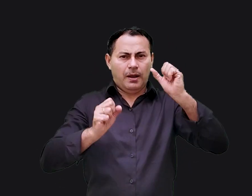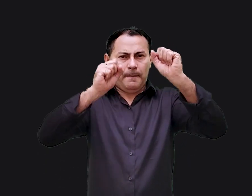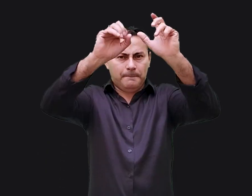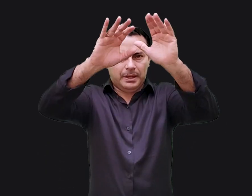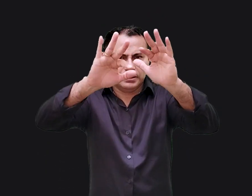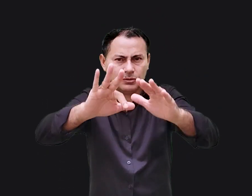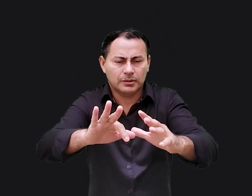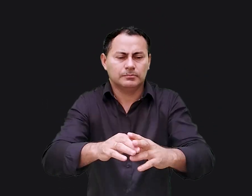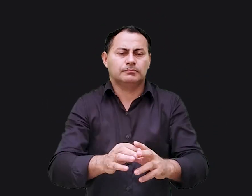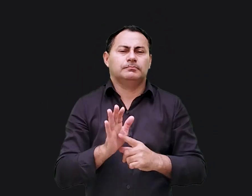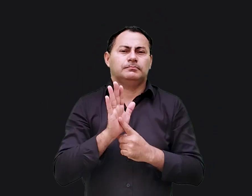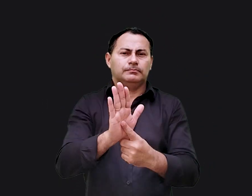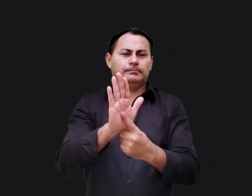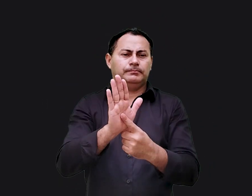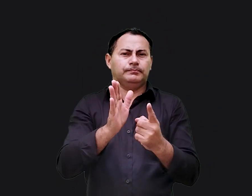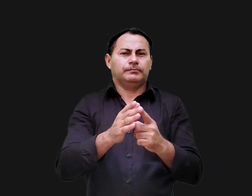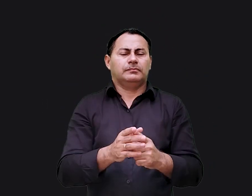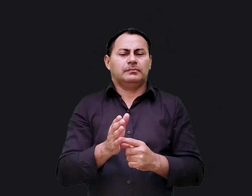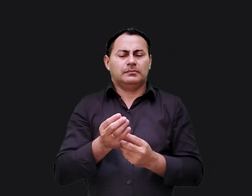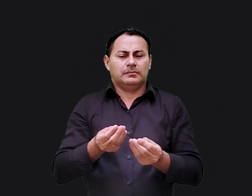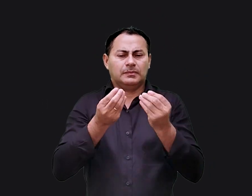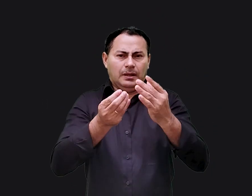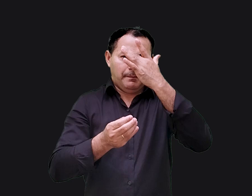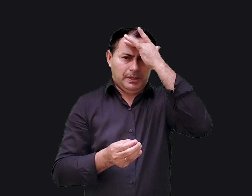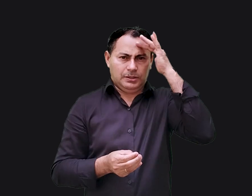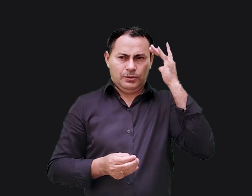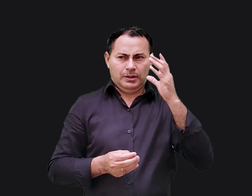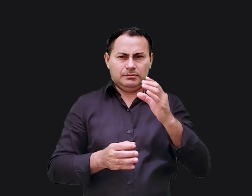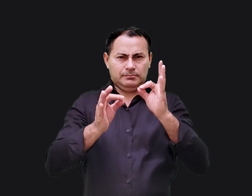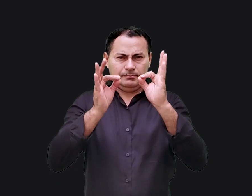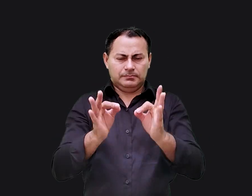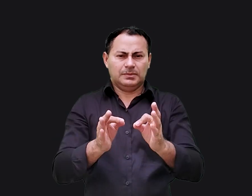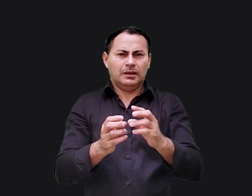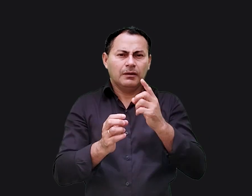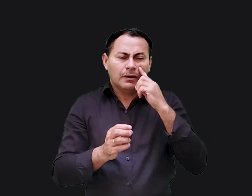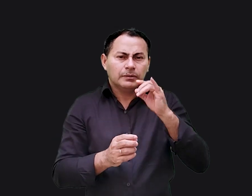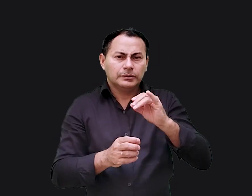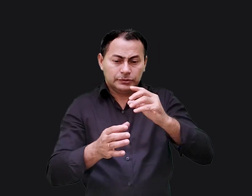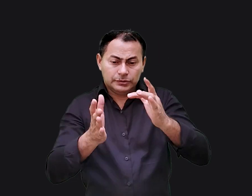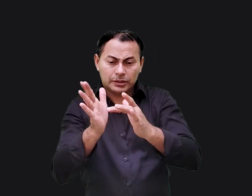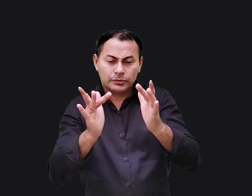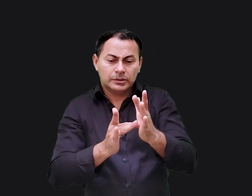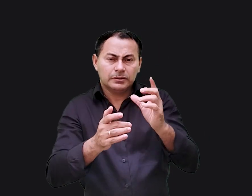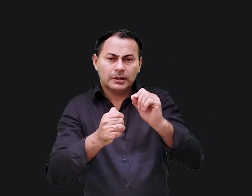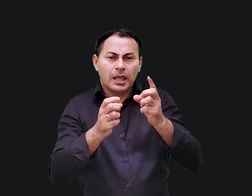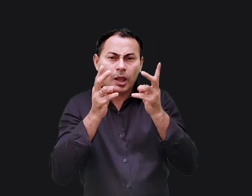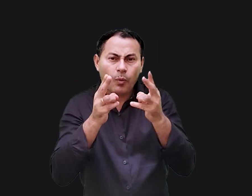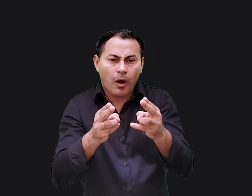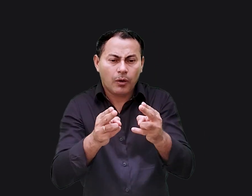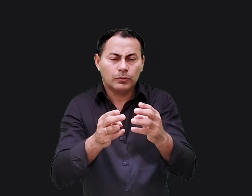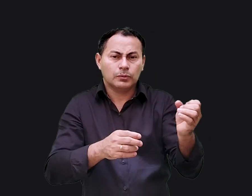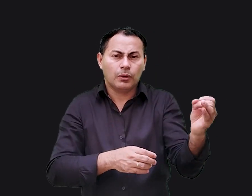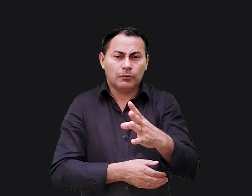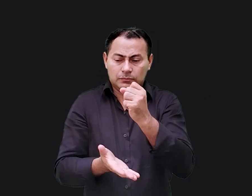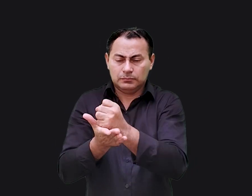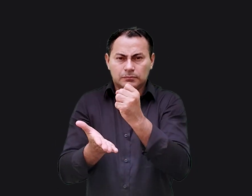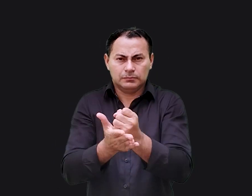homem abençoado e, para evidenciá-lo, delineia o homem ímpio. Veremos Jesus fazendo a mesma coisa no Novo